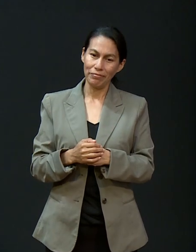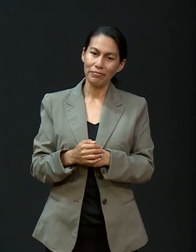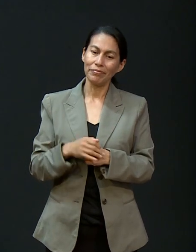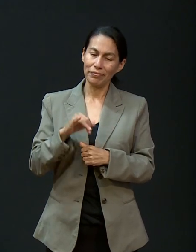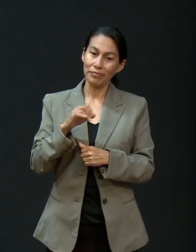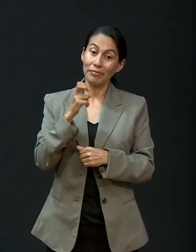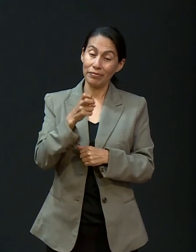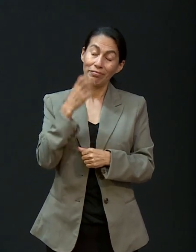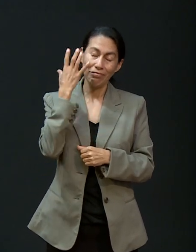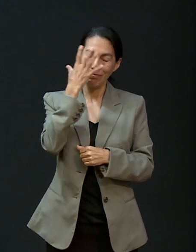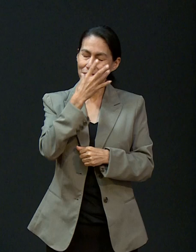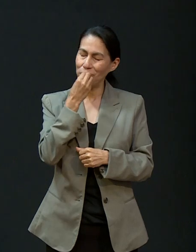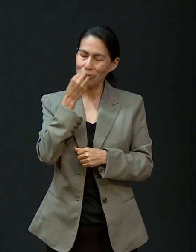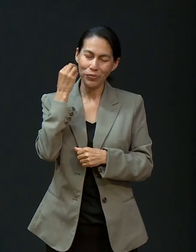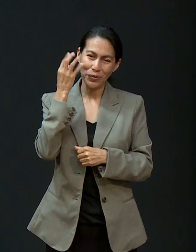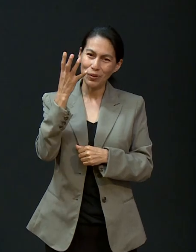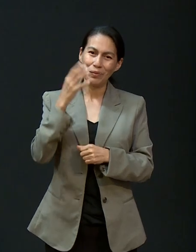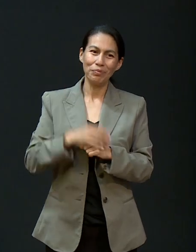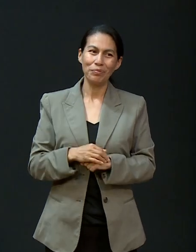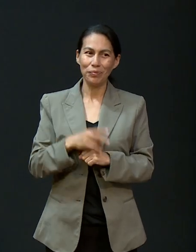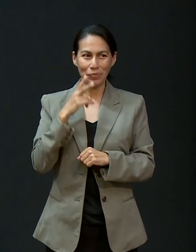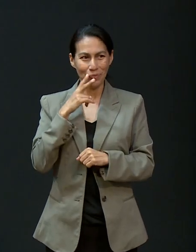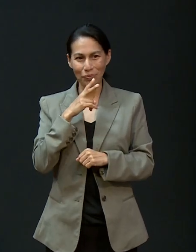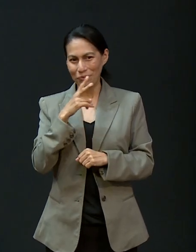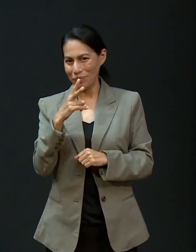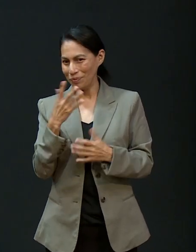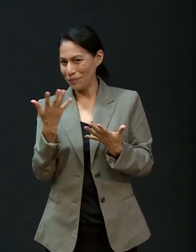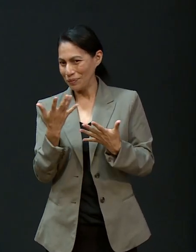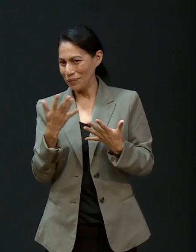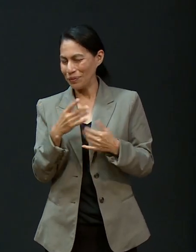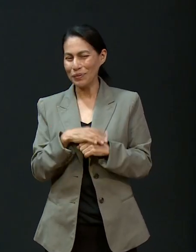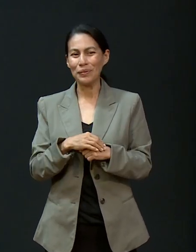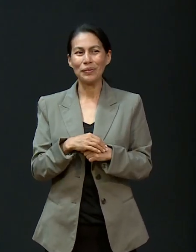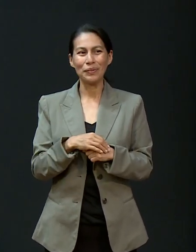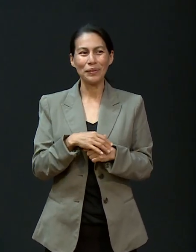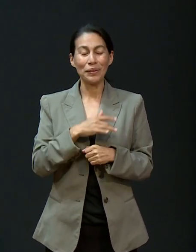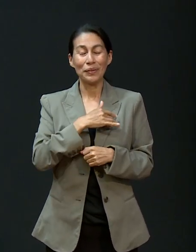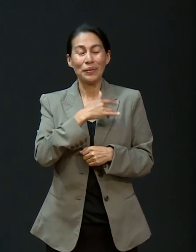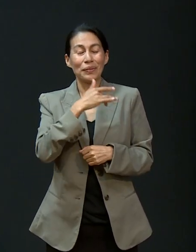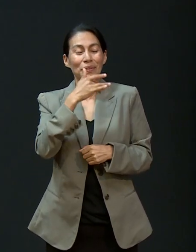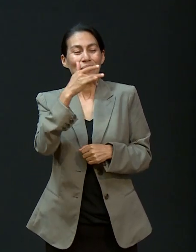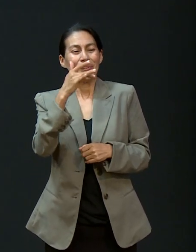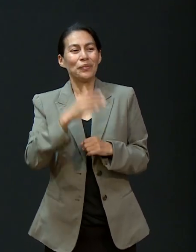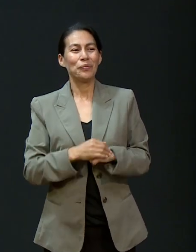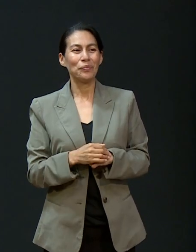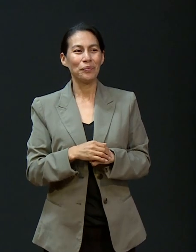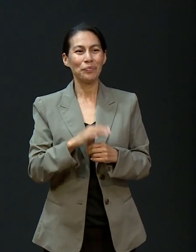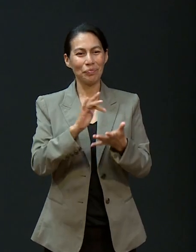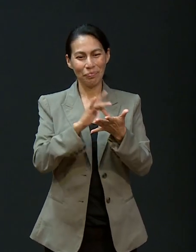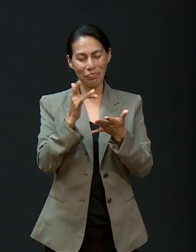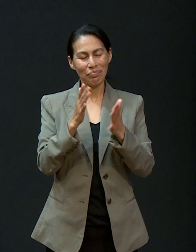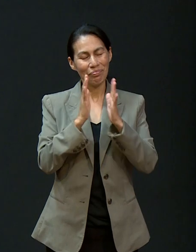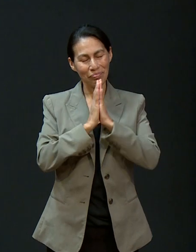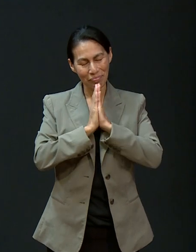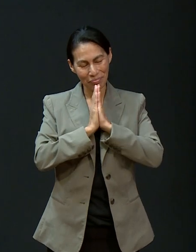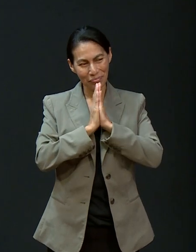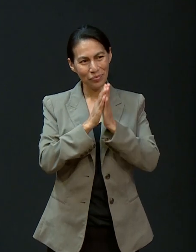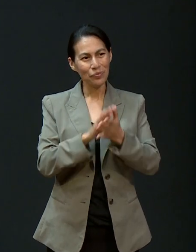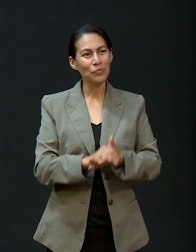Y fue, está siendo, gracias a Dios, maravilloso. Sí. Maravilloso. Se les ve los ojos todavía enamorados. Gracias.